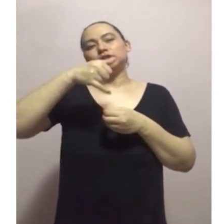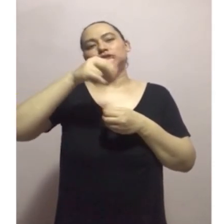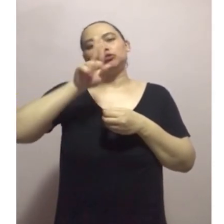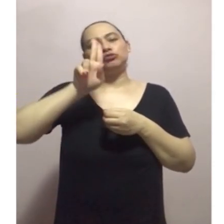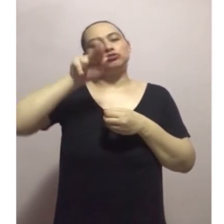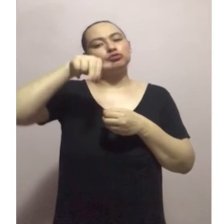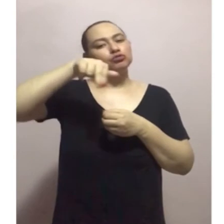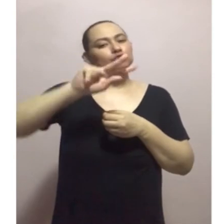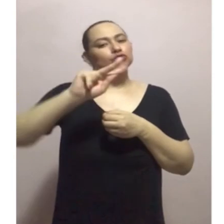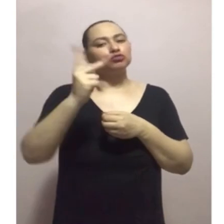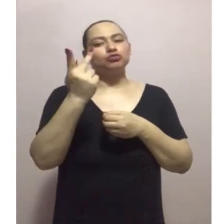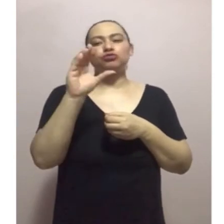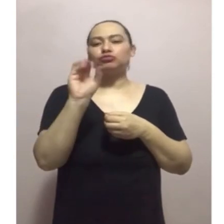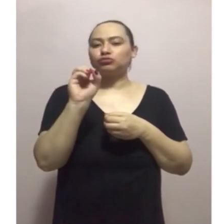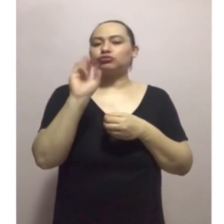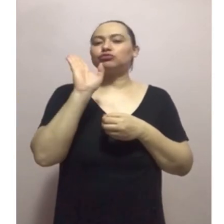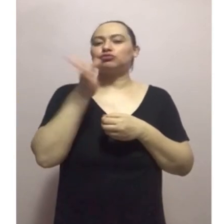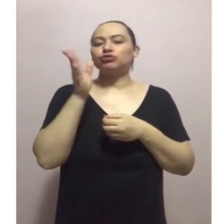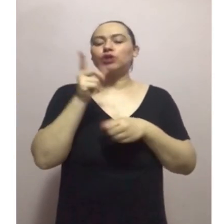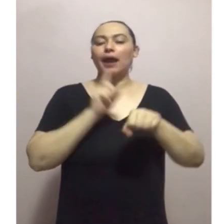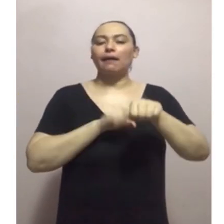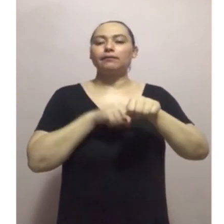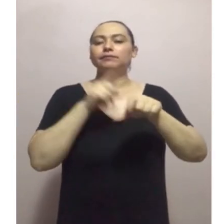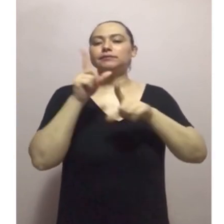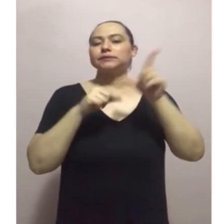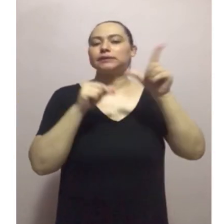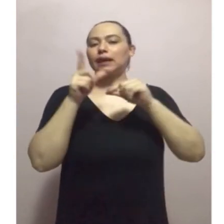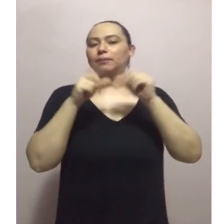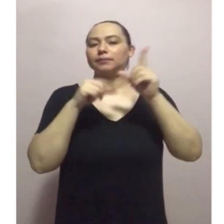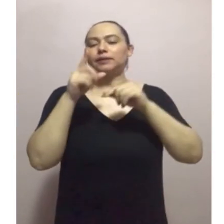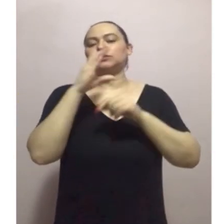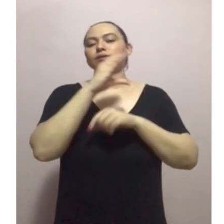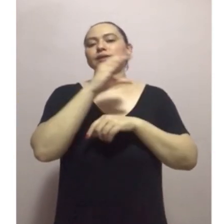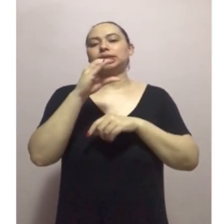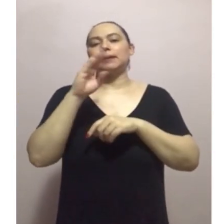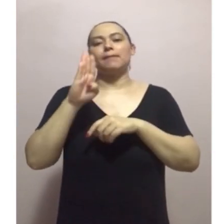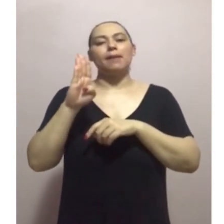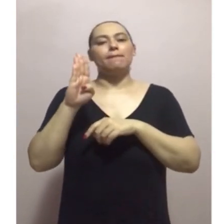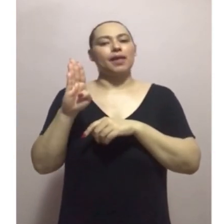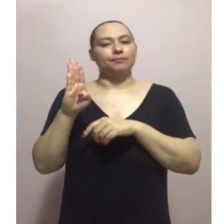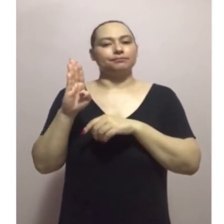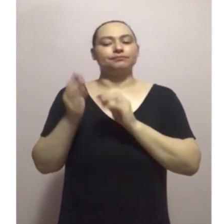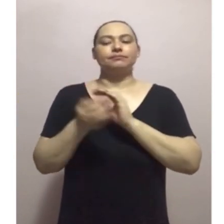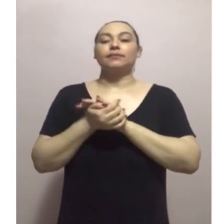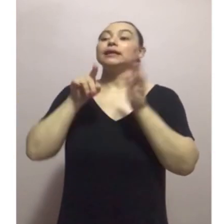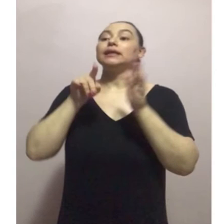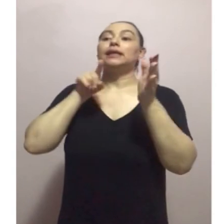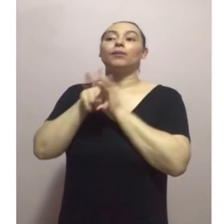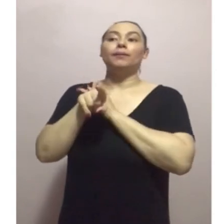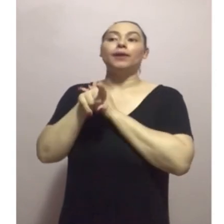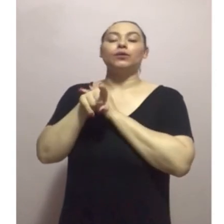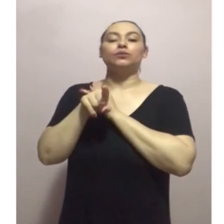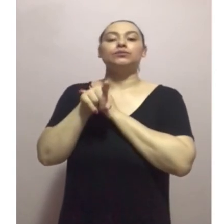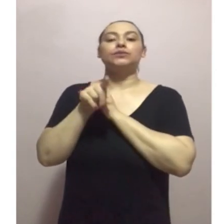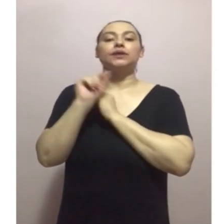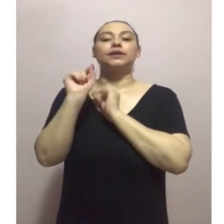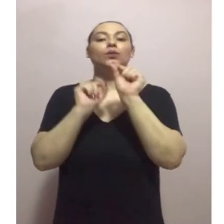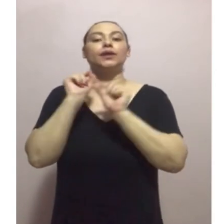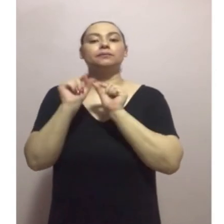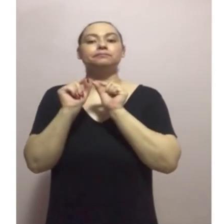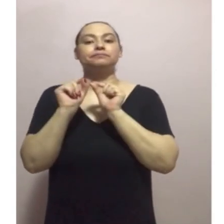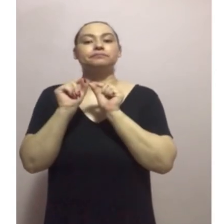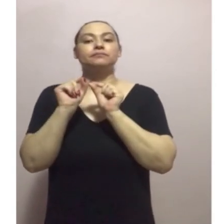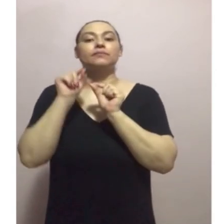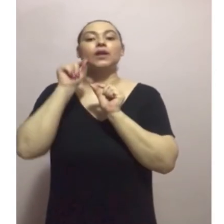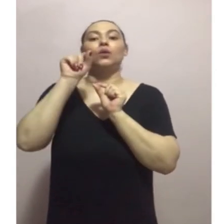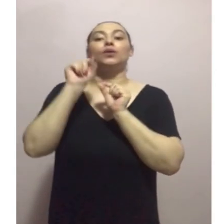a Hora da Estrela em junho faça alguma coisa pelo CCBB. Tem uma pergunta no ar, Déia,